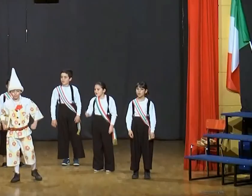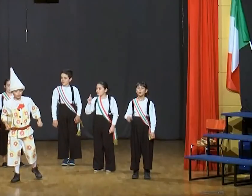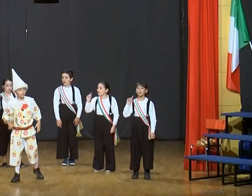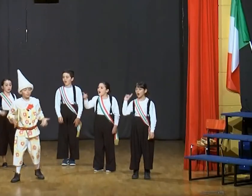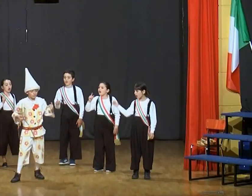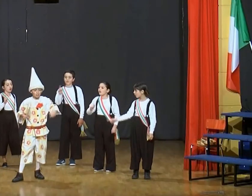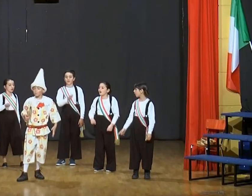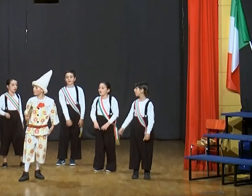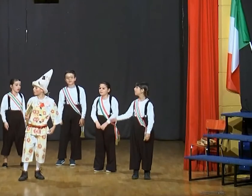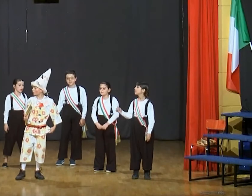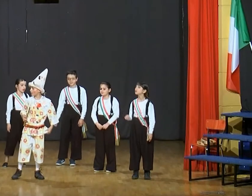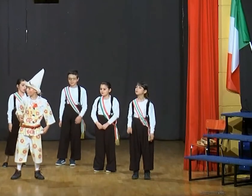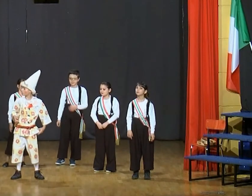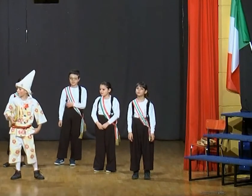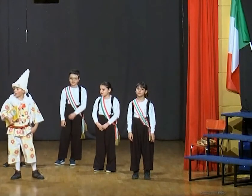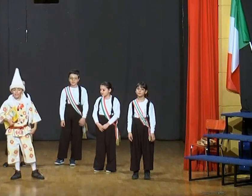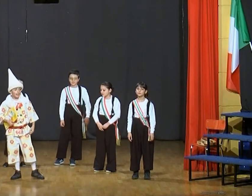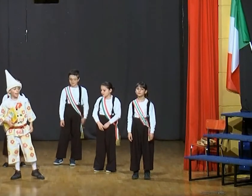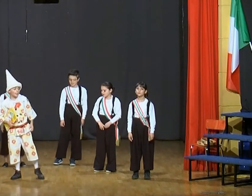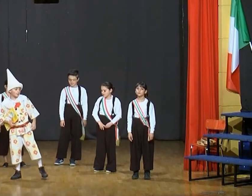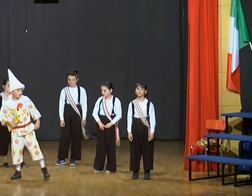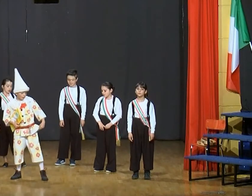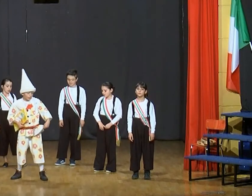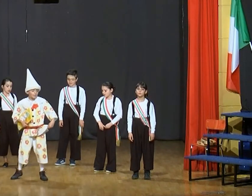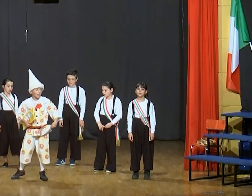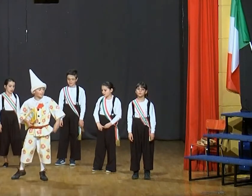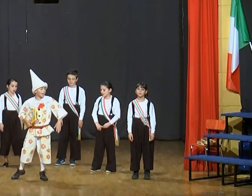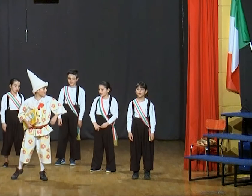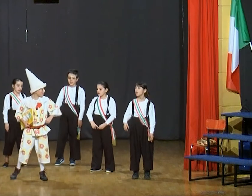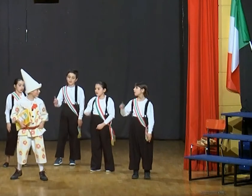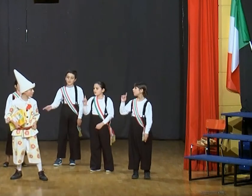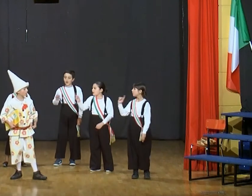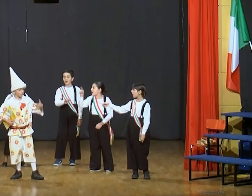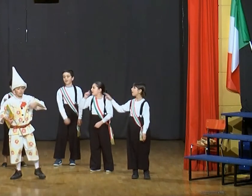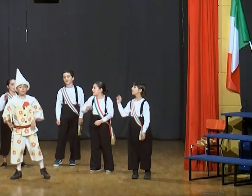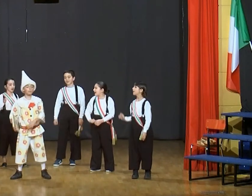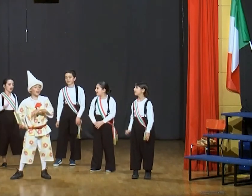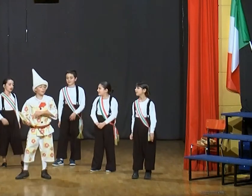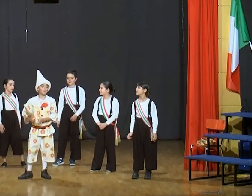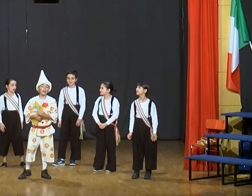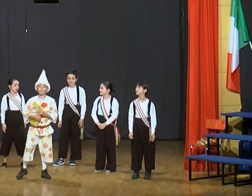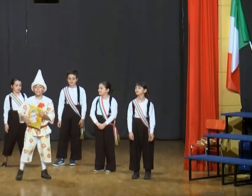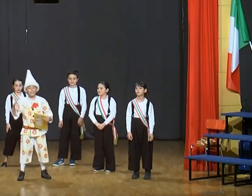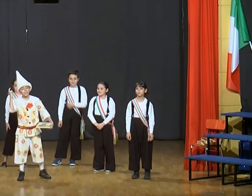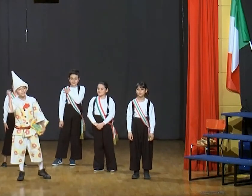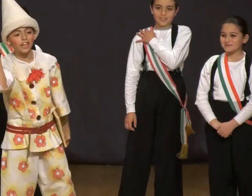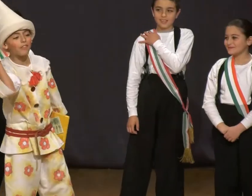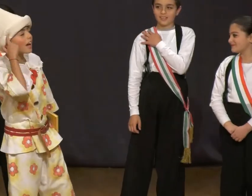Abbecedario nuovo! Molto bene. E adesso casa che nuova!